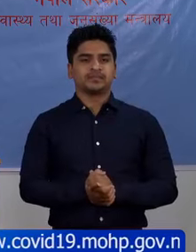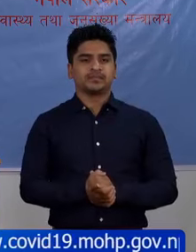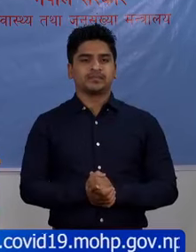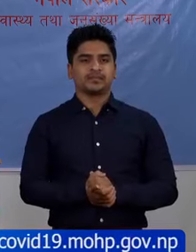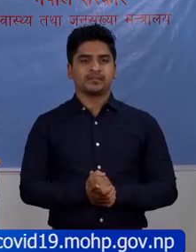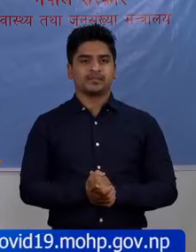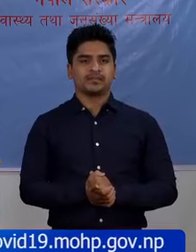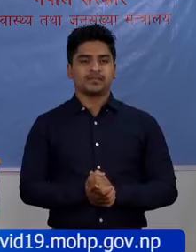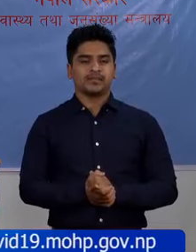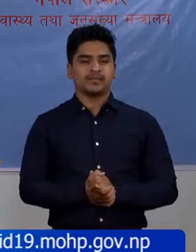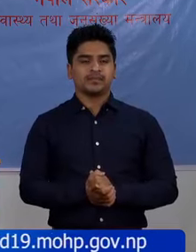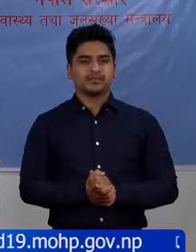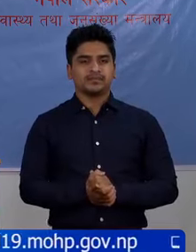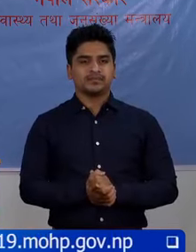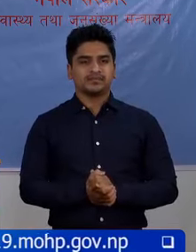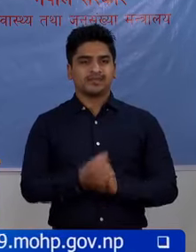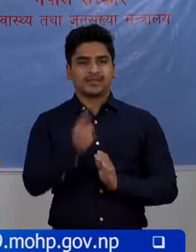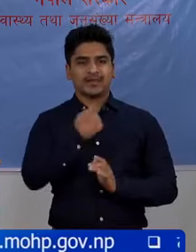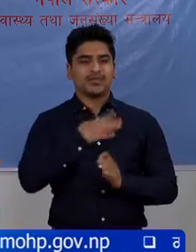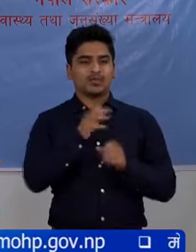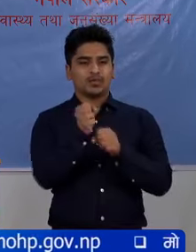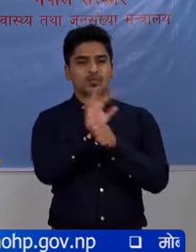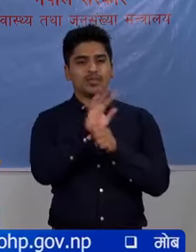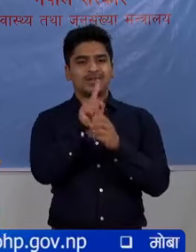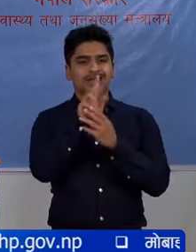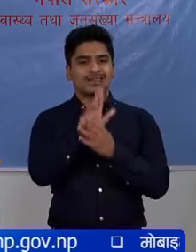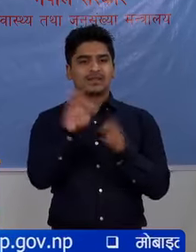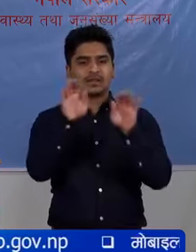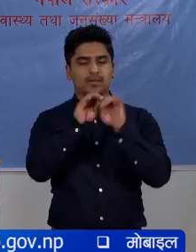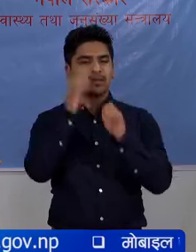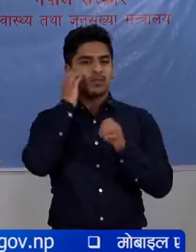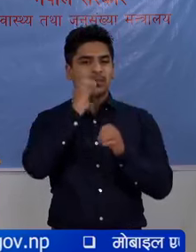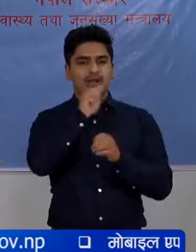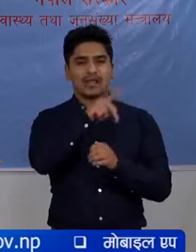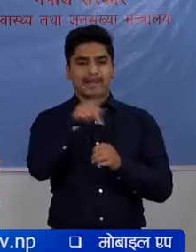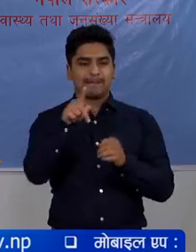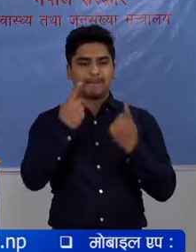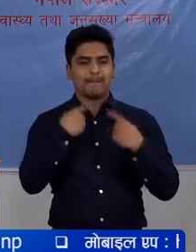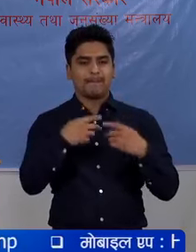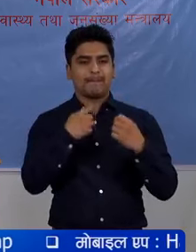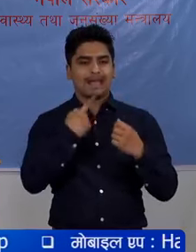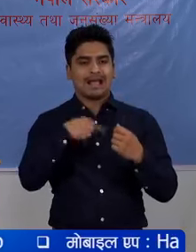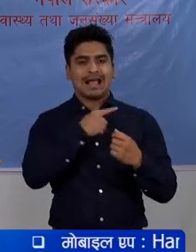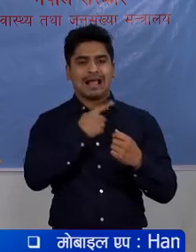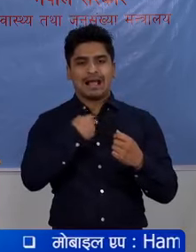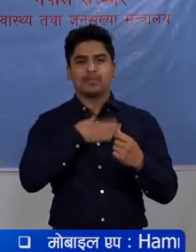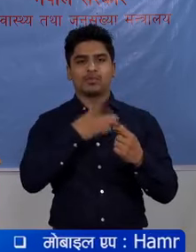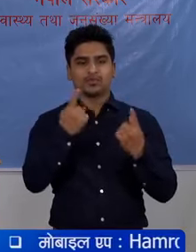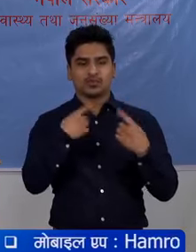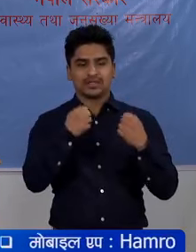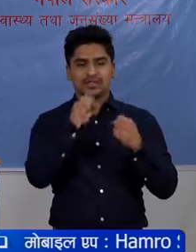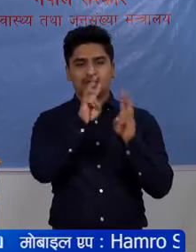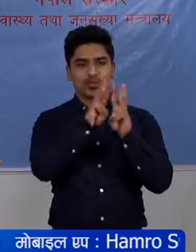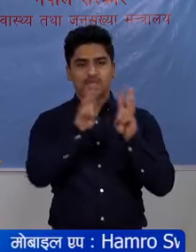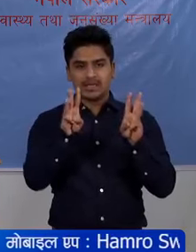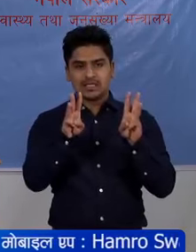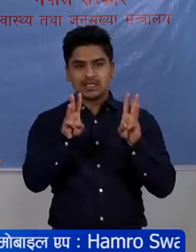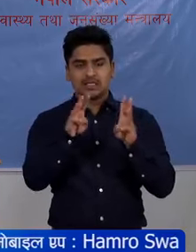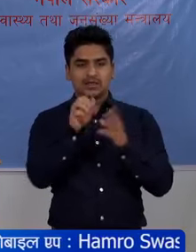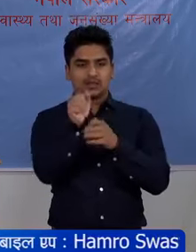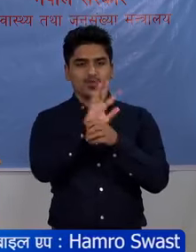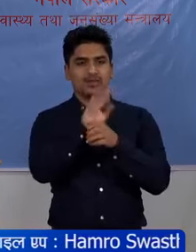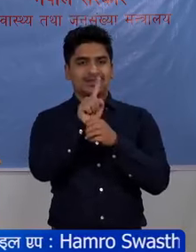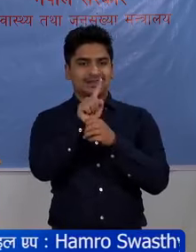छा। आमरो COVID-19 सम्मंदी मोबाइल एप छा आमरो स्वास्ते र वेब पेज छा। COVID